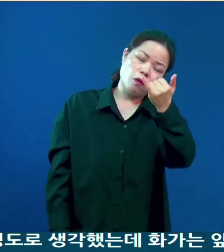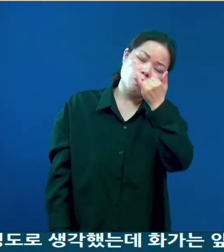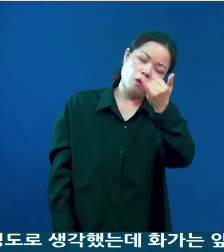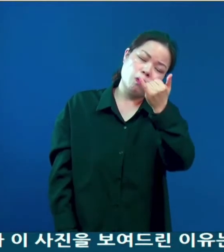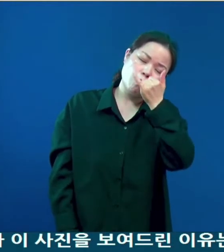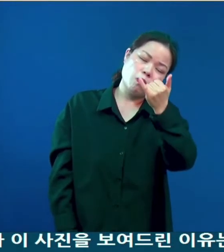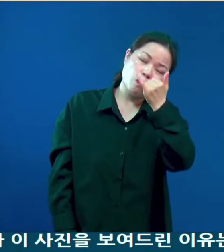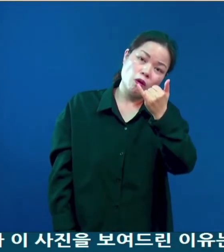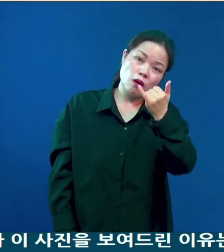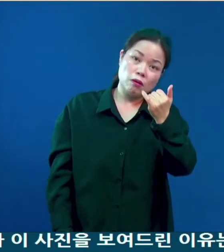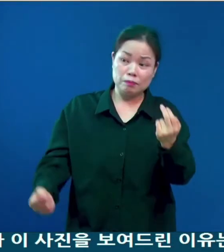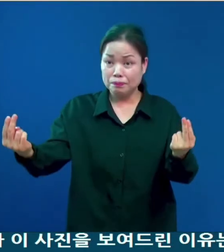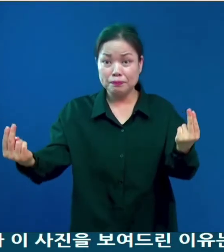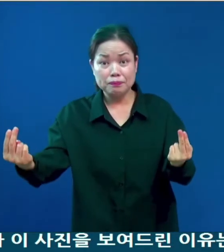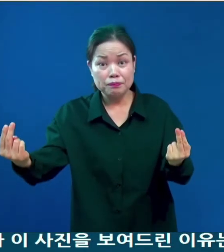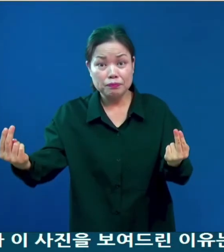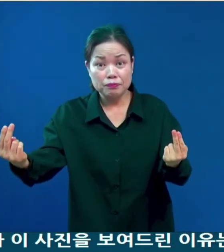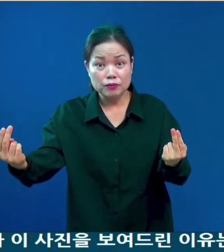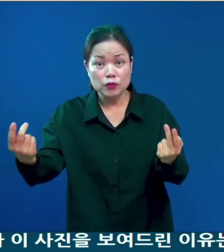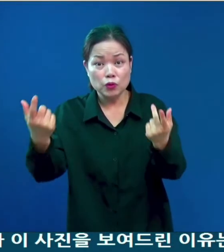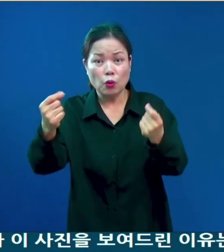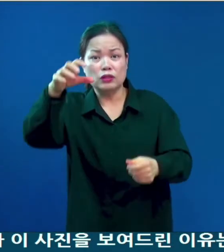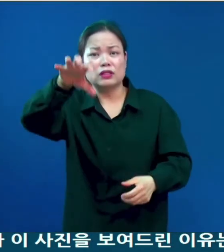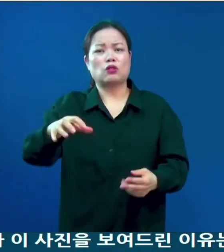극명한 대조가 똑같은 장소에 있느냐.